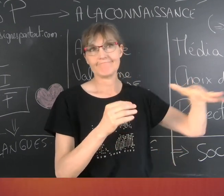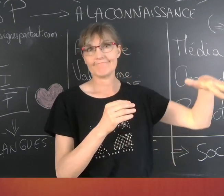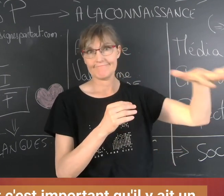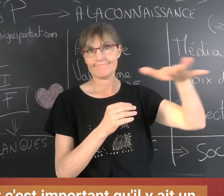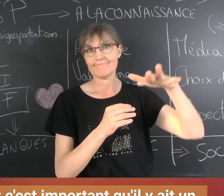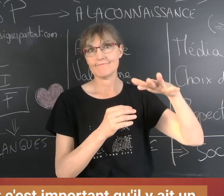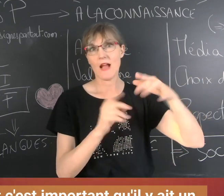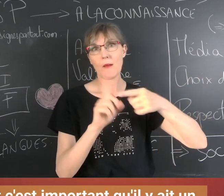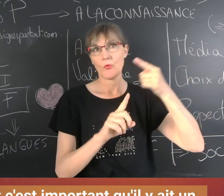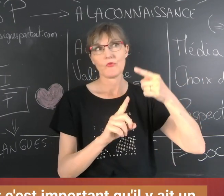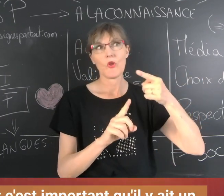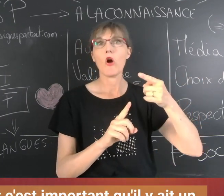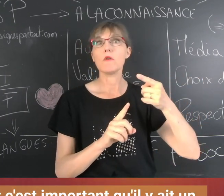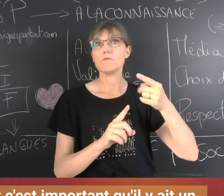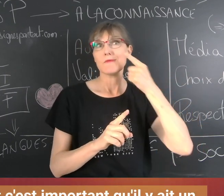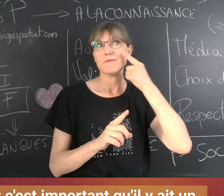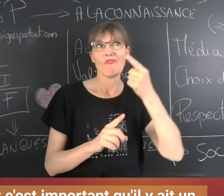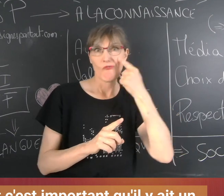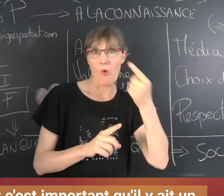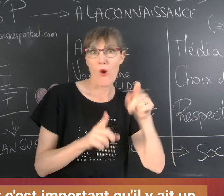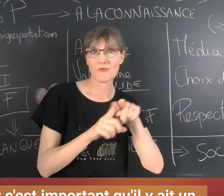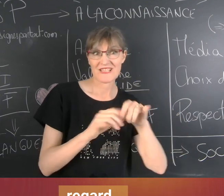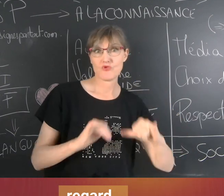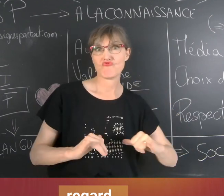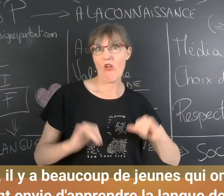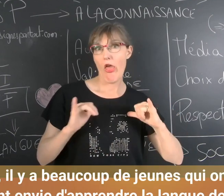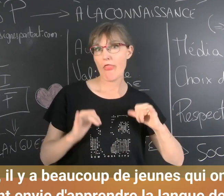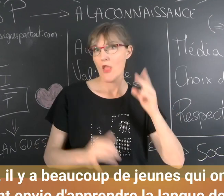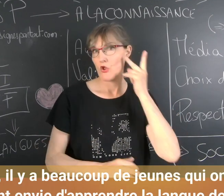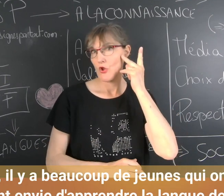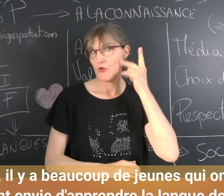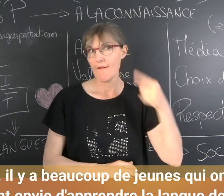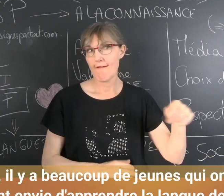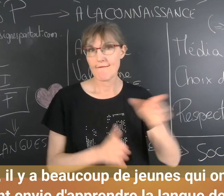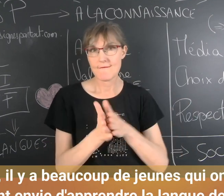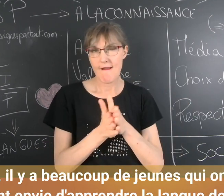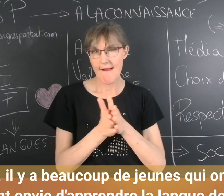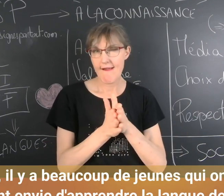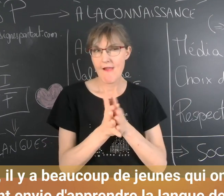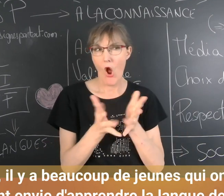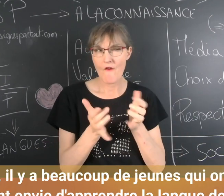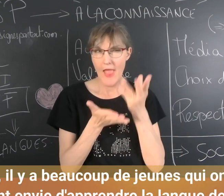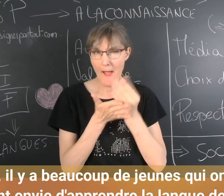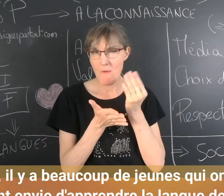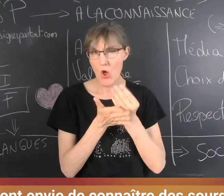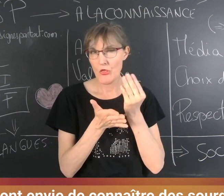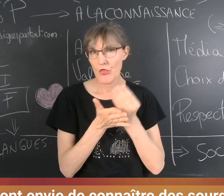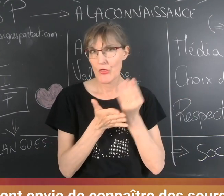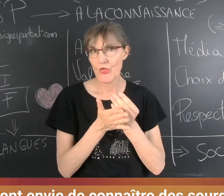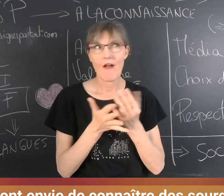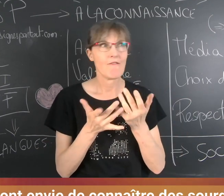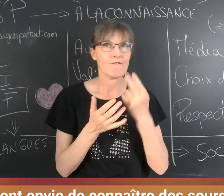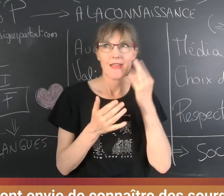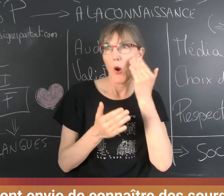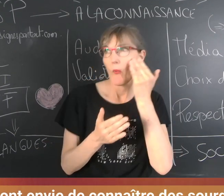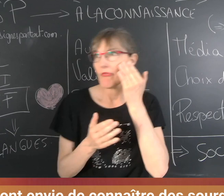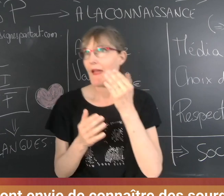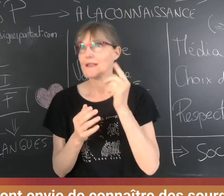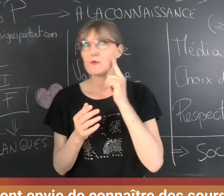entendant. Et c'est important qu'ils aient un regard. Et puis, il y a beaucoup de jeunes qui ont vraiment envie d'apprendre la langue des signes